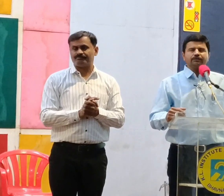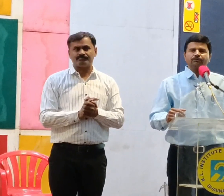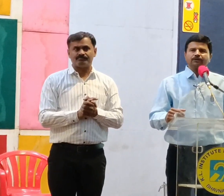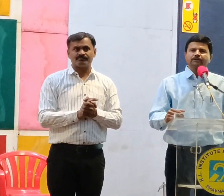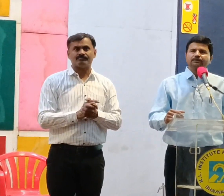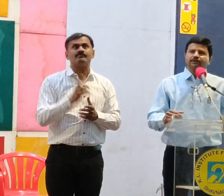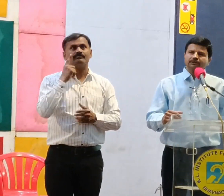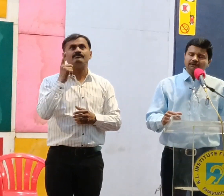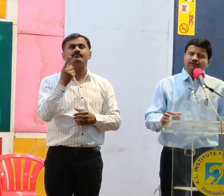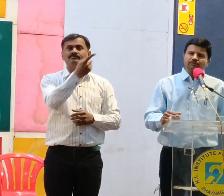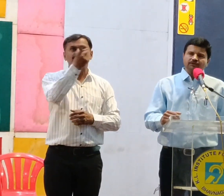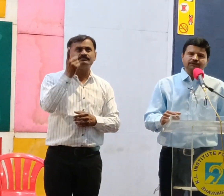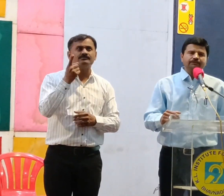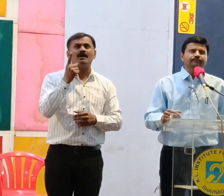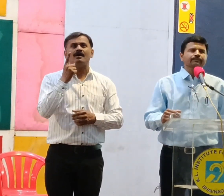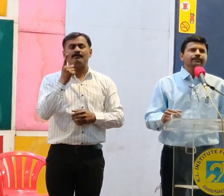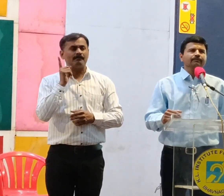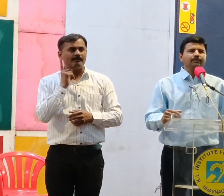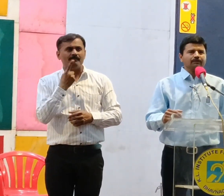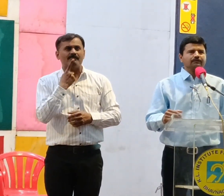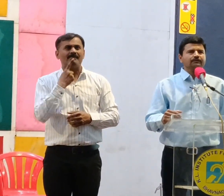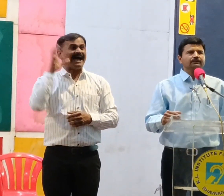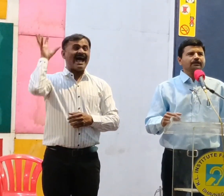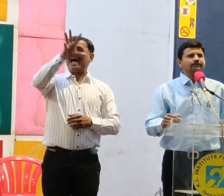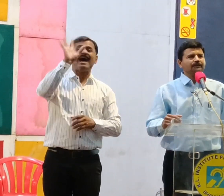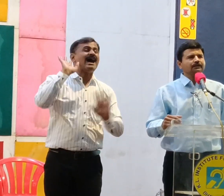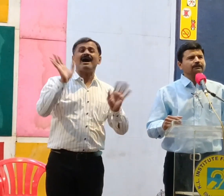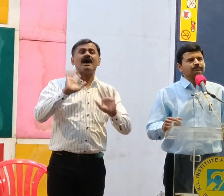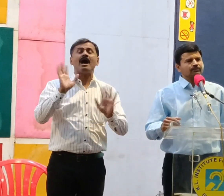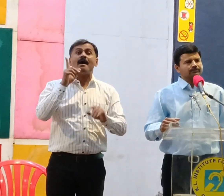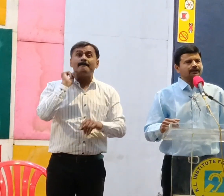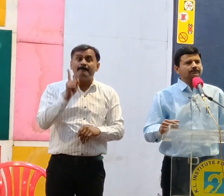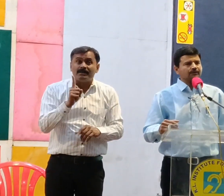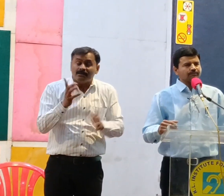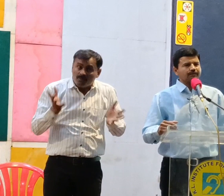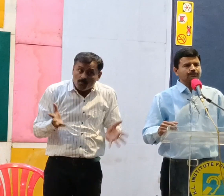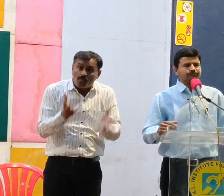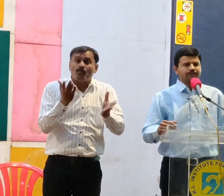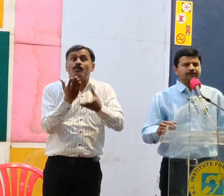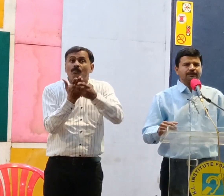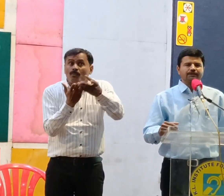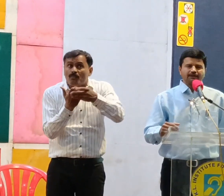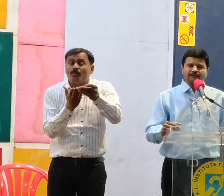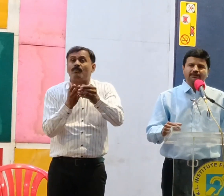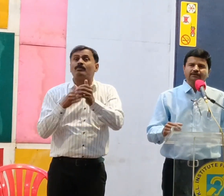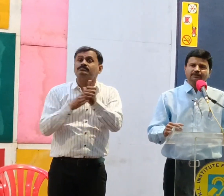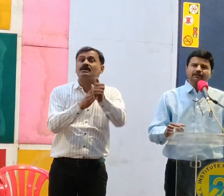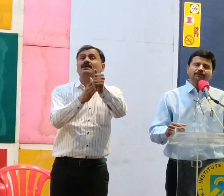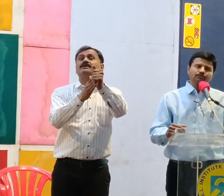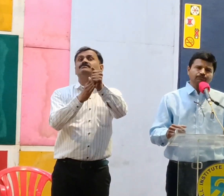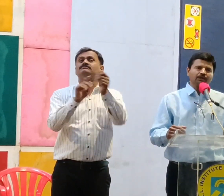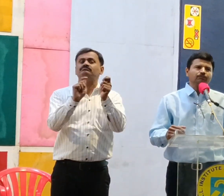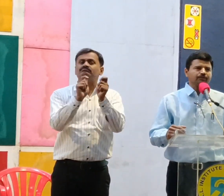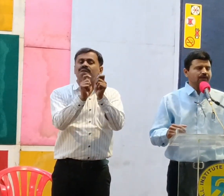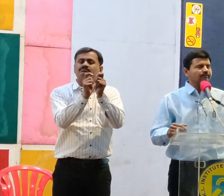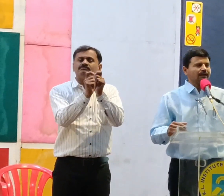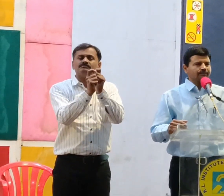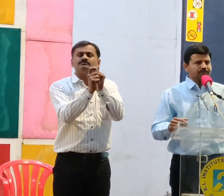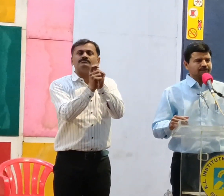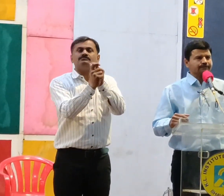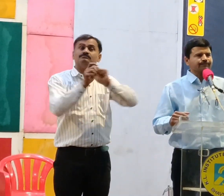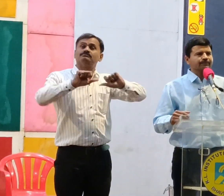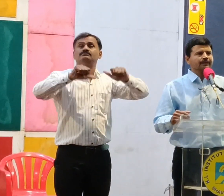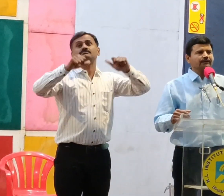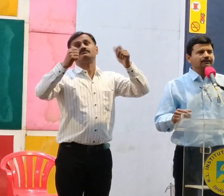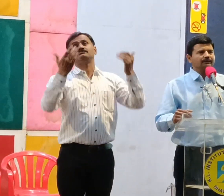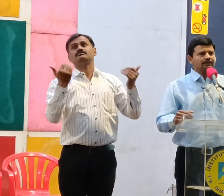દીકરા દીકરીઓને ખીજાવવાનું નથી, પણ એમને એટલે એક પ્રોત્સાહન તો આપવાનું છે કે જેનાથી એ ખૂબ સારું પરિણામ લાવી